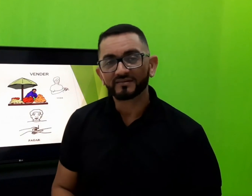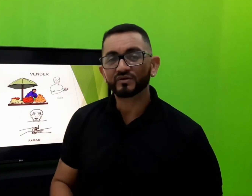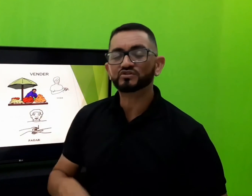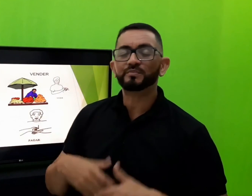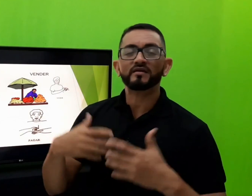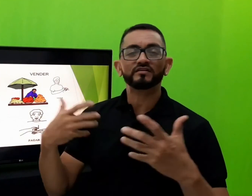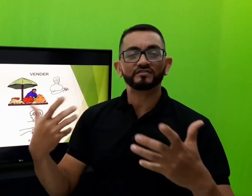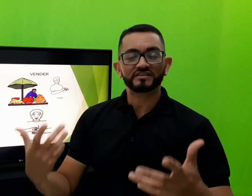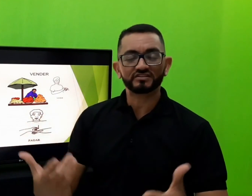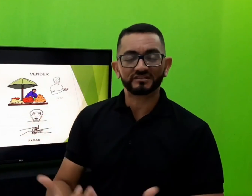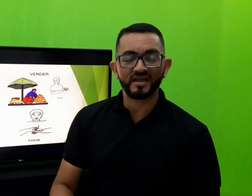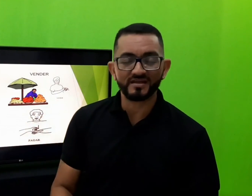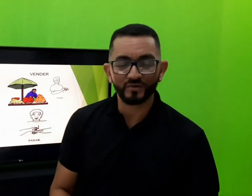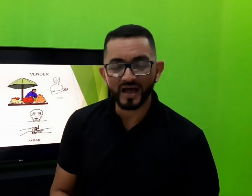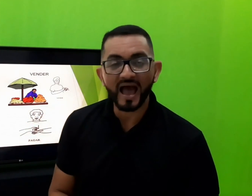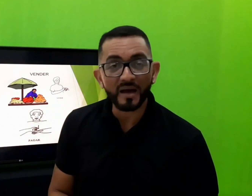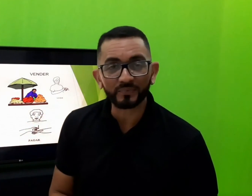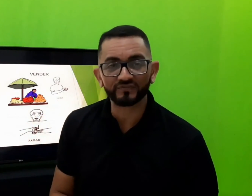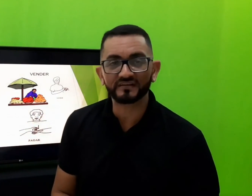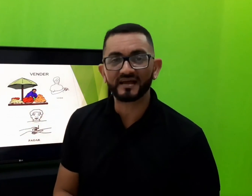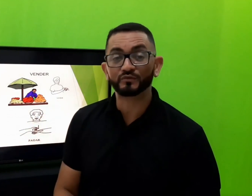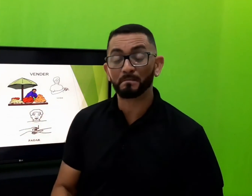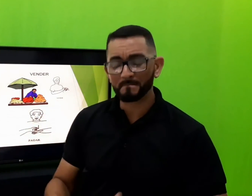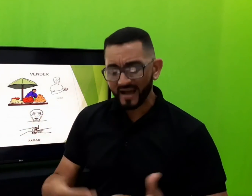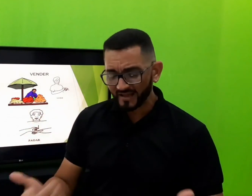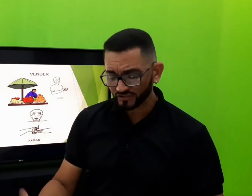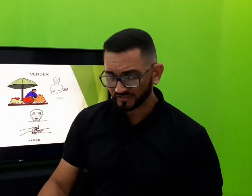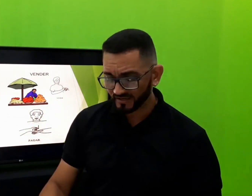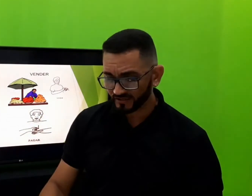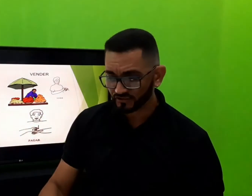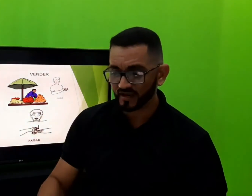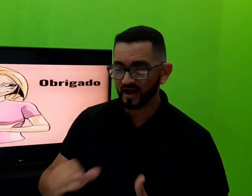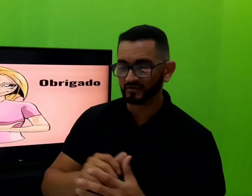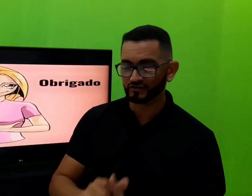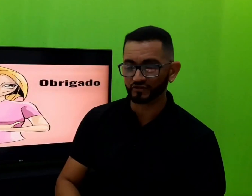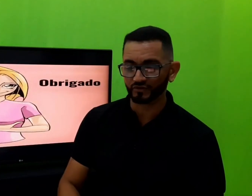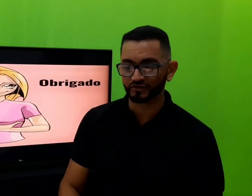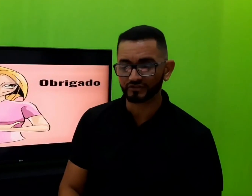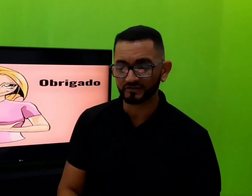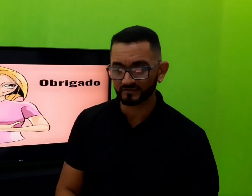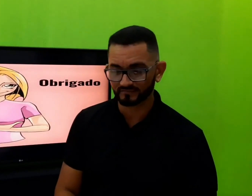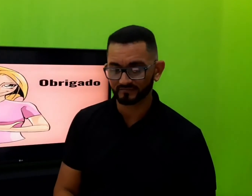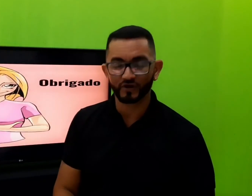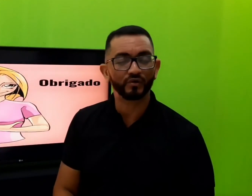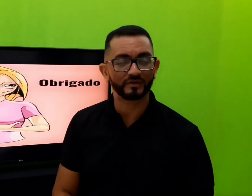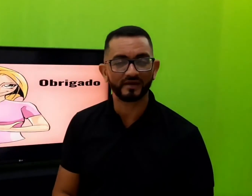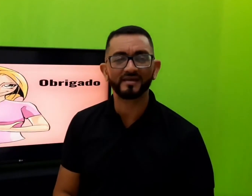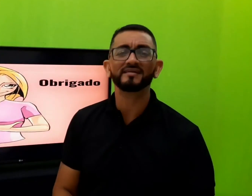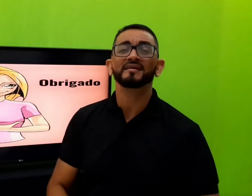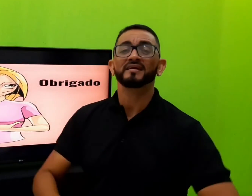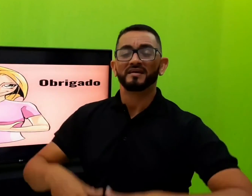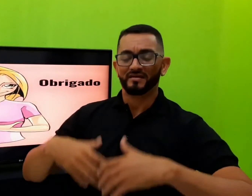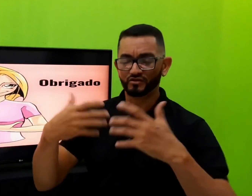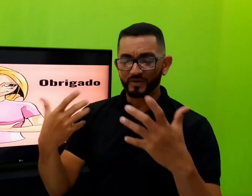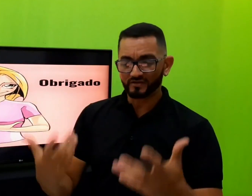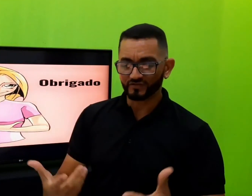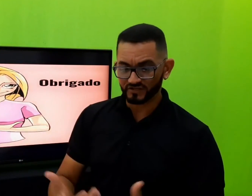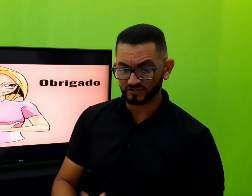Então, espero que vocês tenham aproveitado bastante a aula de hoje. Ok? Eu espero que vocês